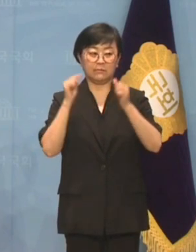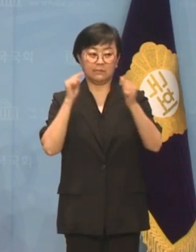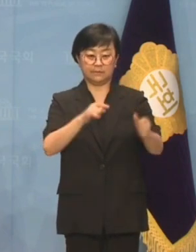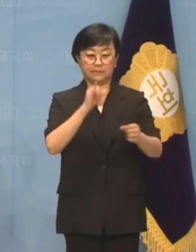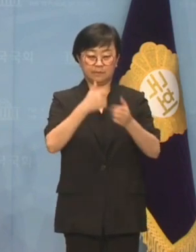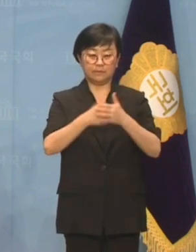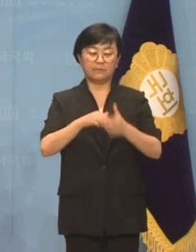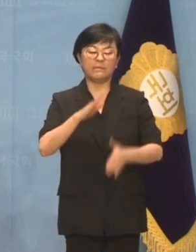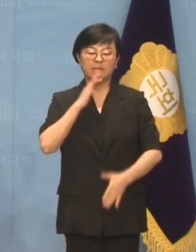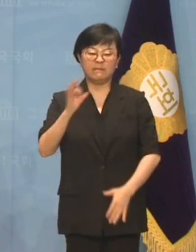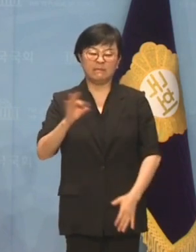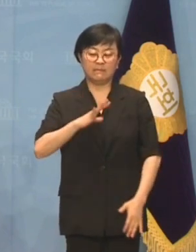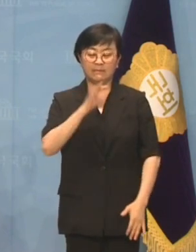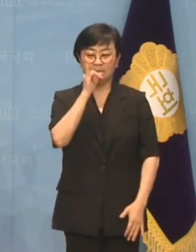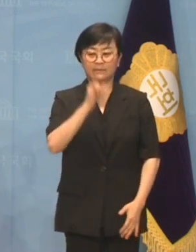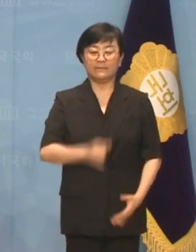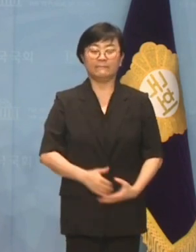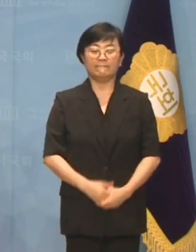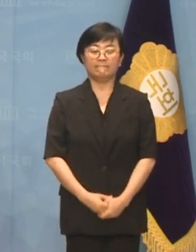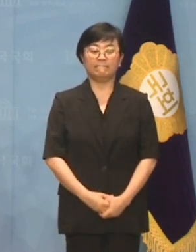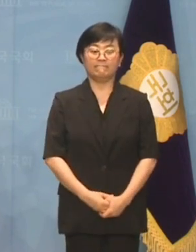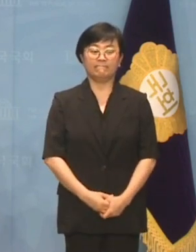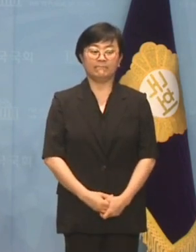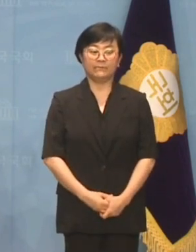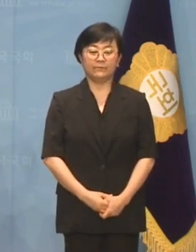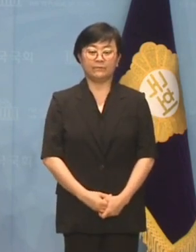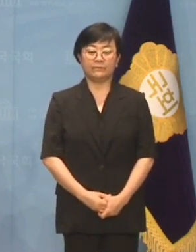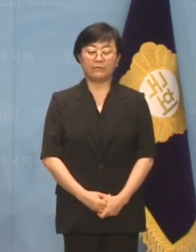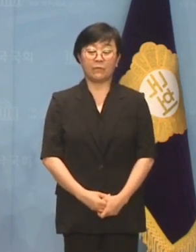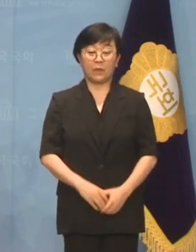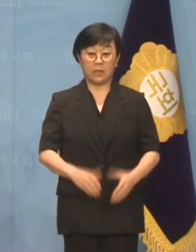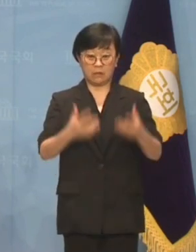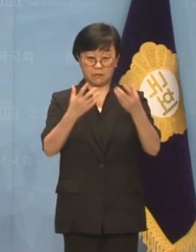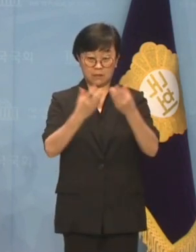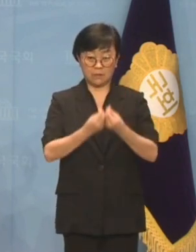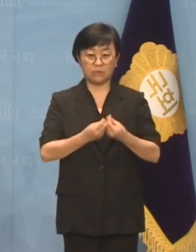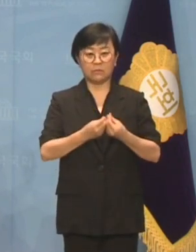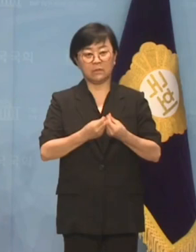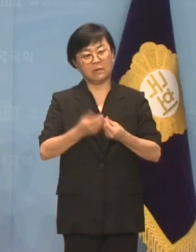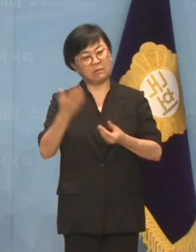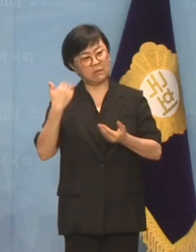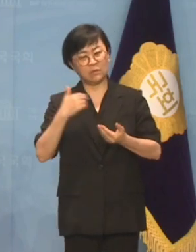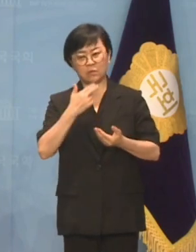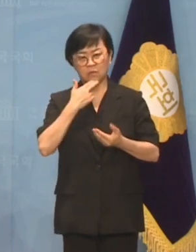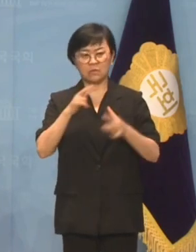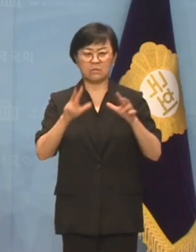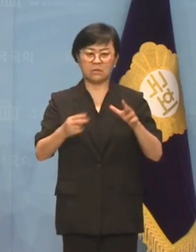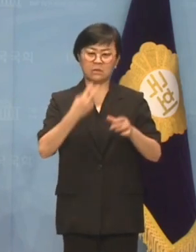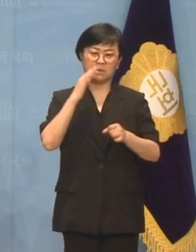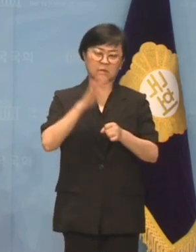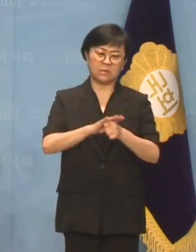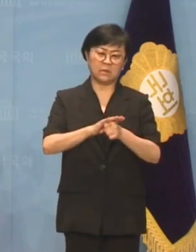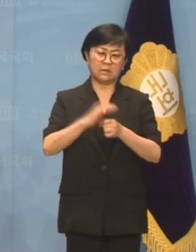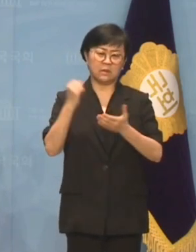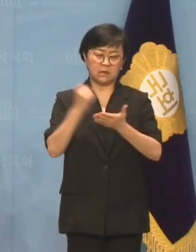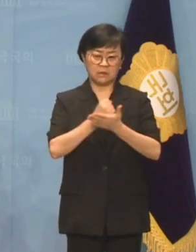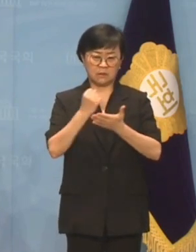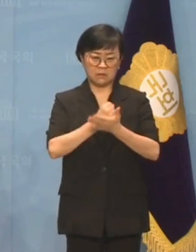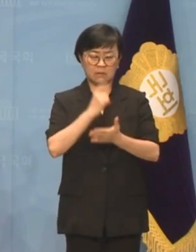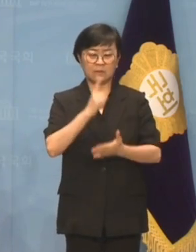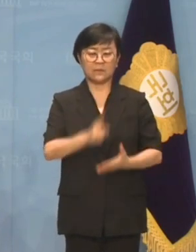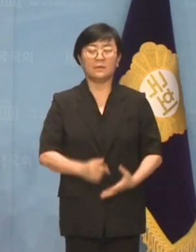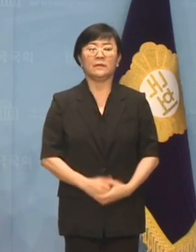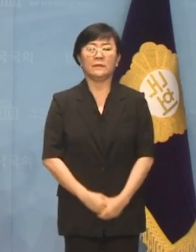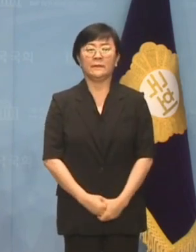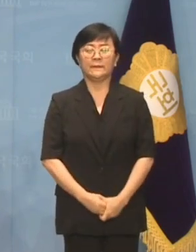하니 경악을 금치 못할 일입니다. 하다하다 이런 경우는 찾아볼 수 없을 정도로 참담하고